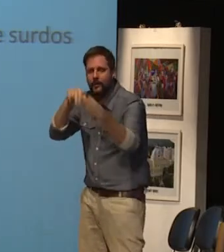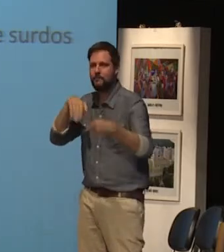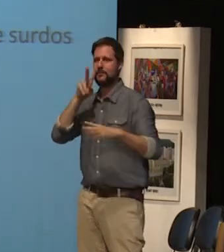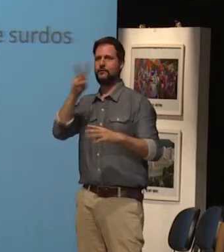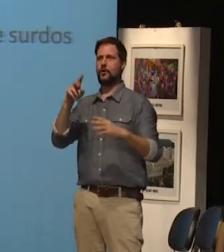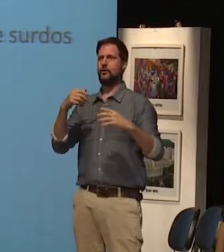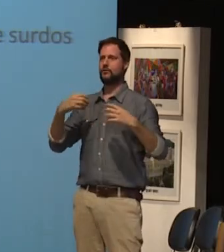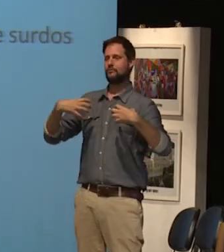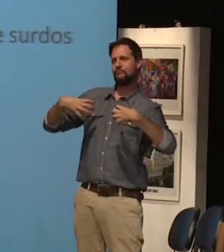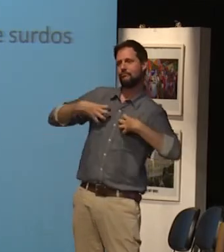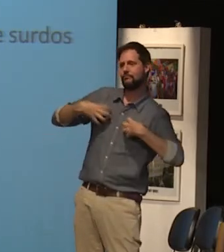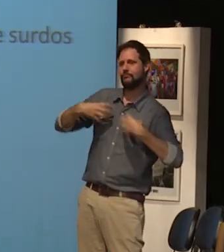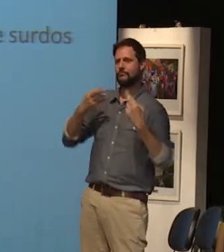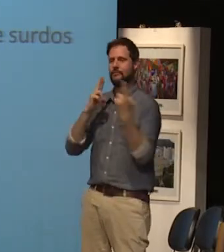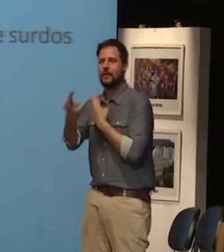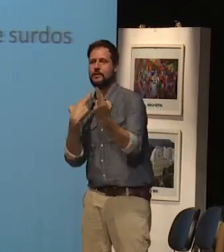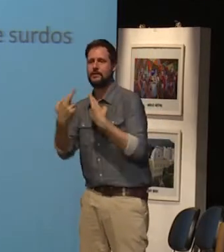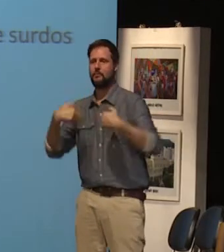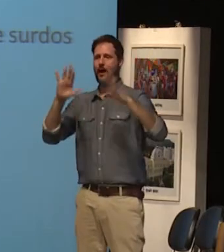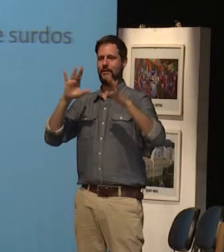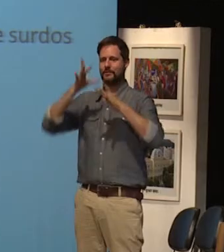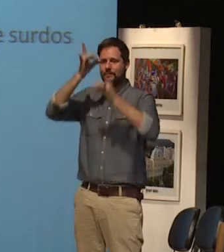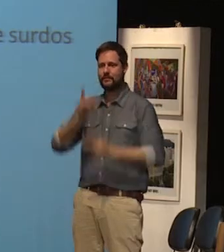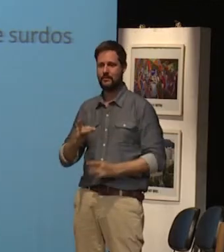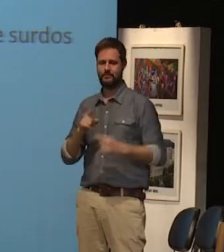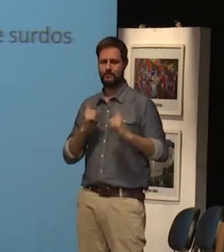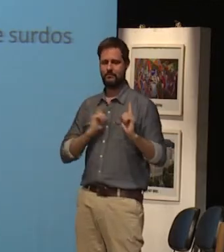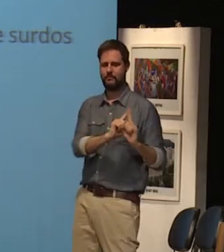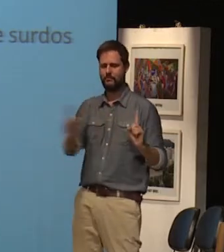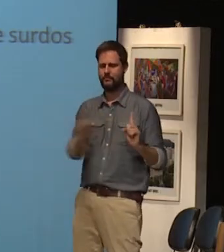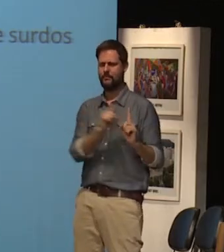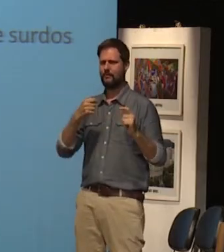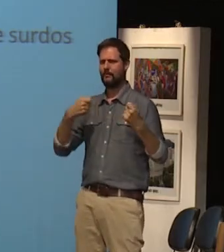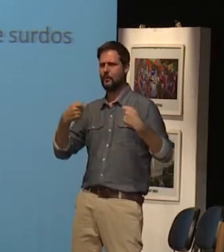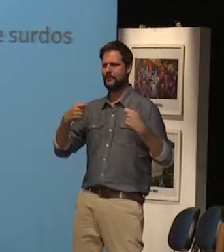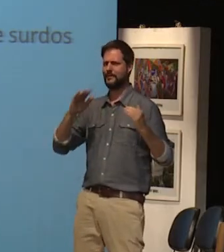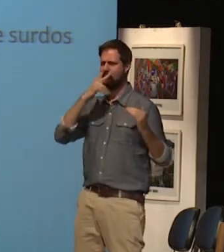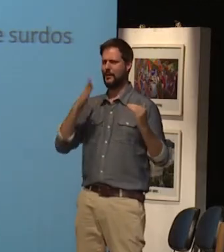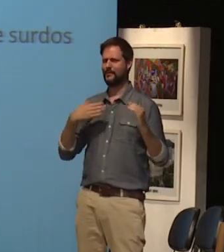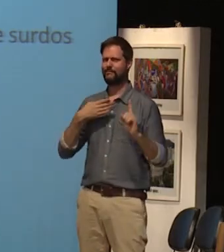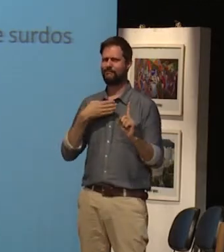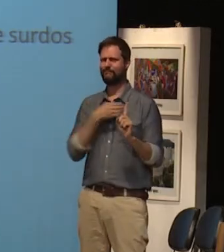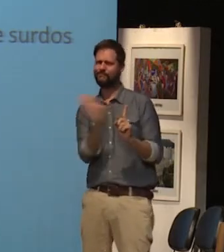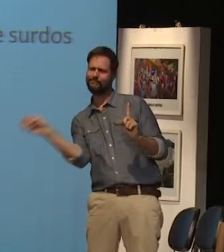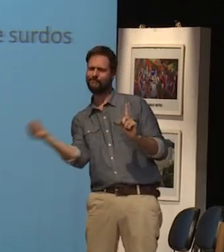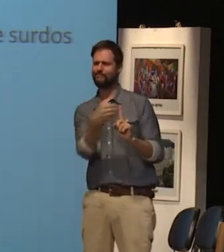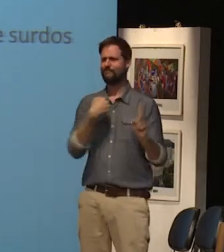olhar diretamente para esse sujeito, né? E vou ter uma relação mais limpa com ele, né? Então, eu